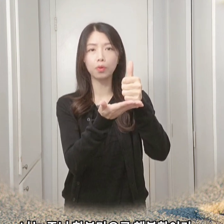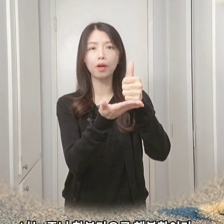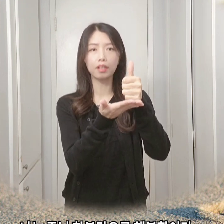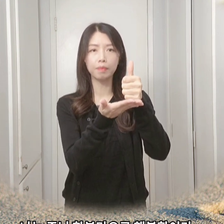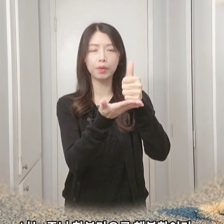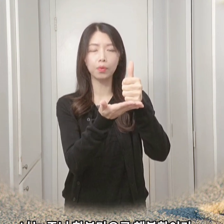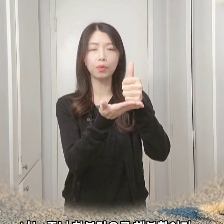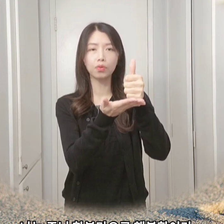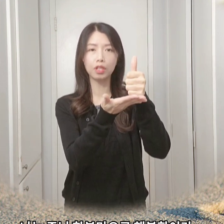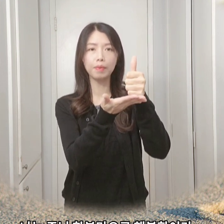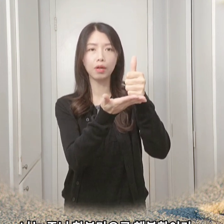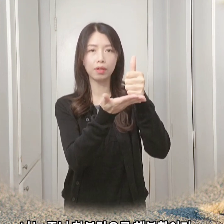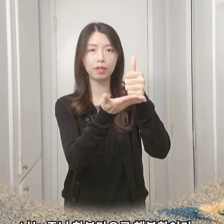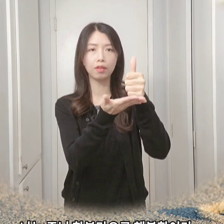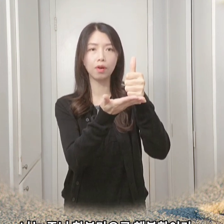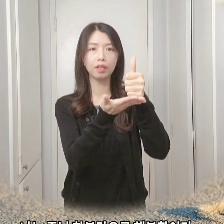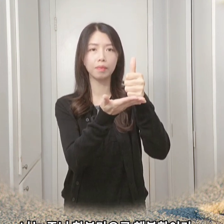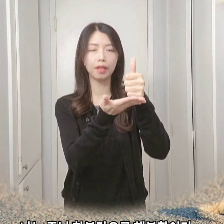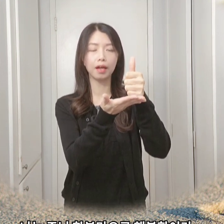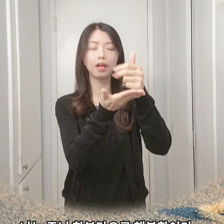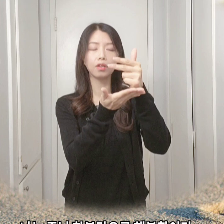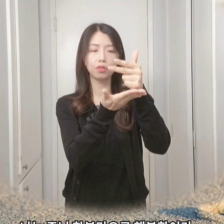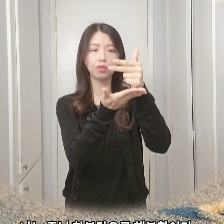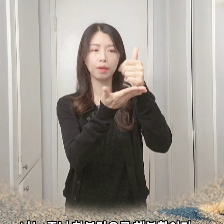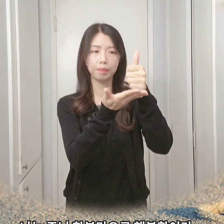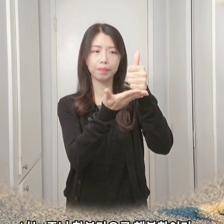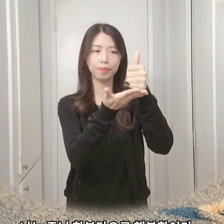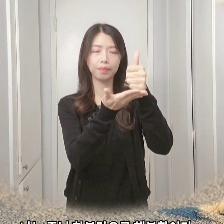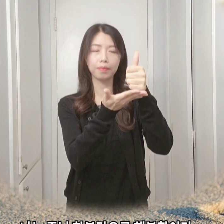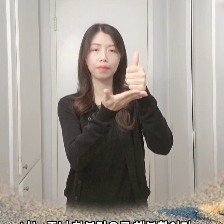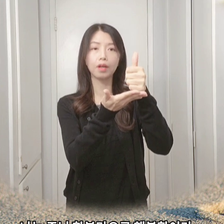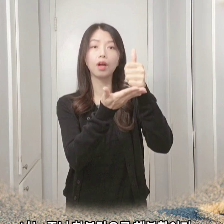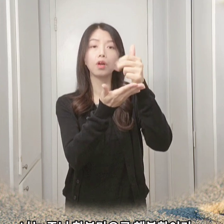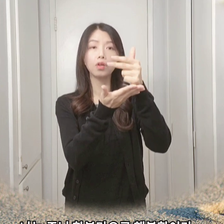더 존경하는 의미로 주님이라고 한 뜻의 수어가 됩니다. 주님.